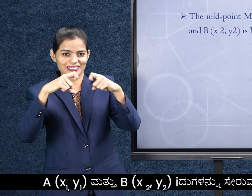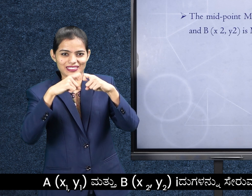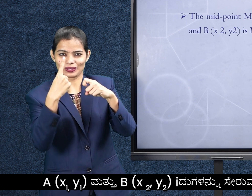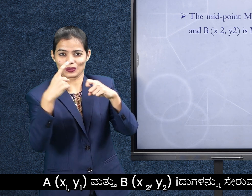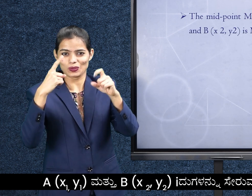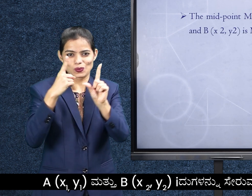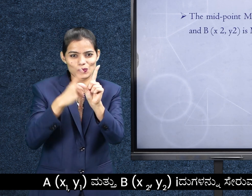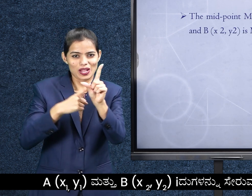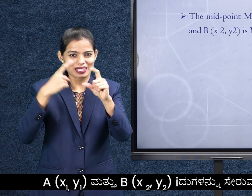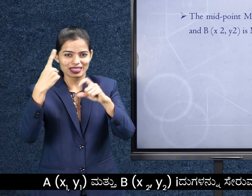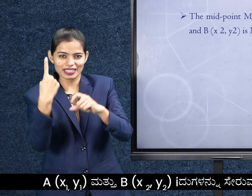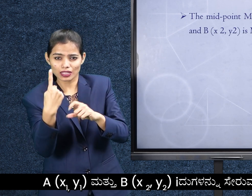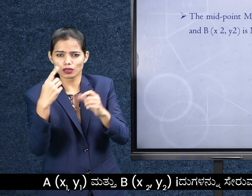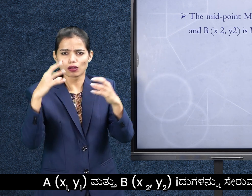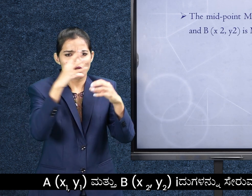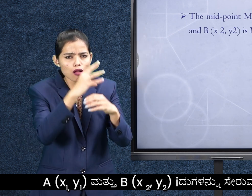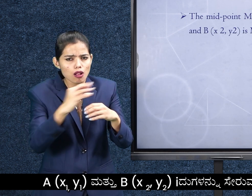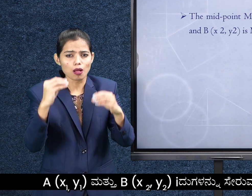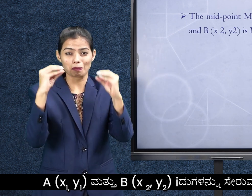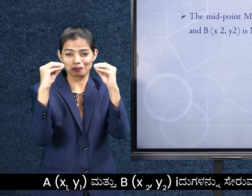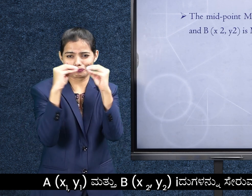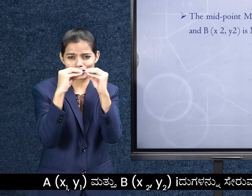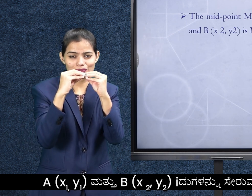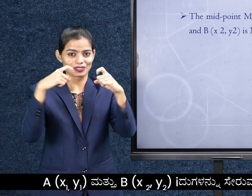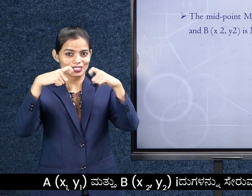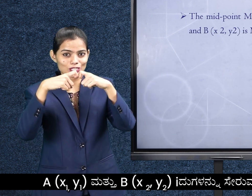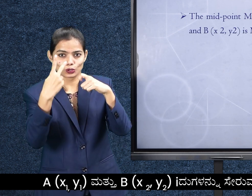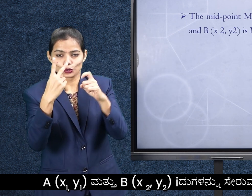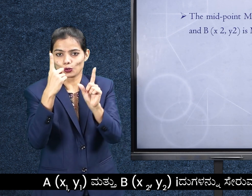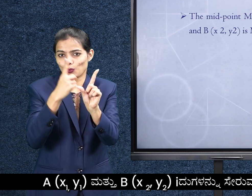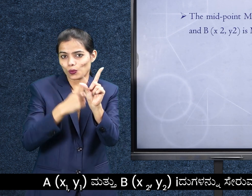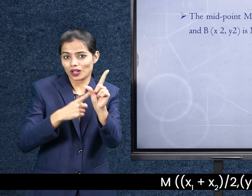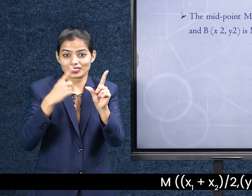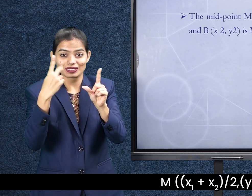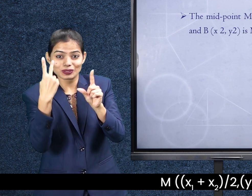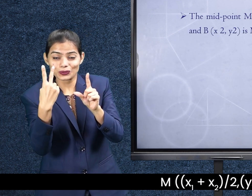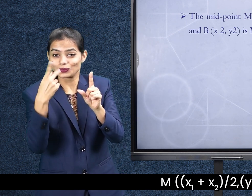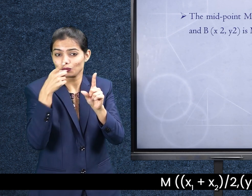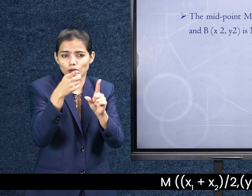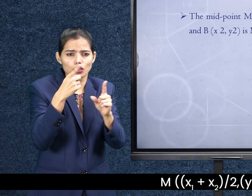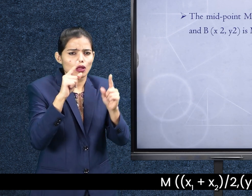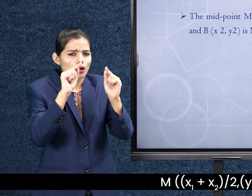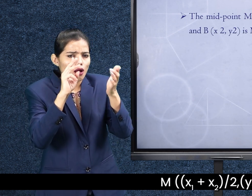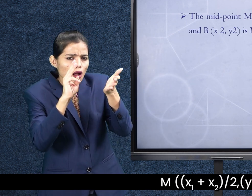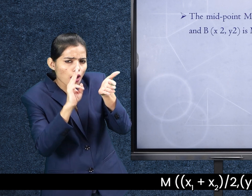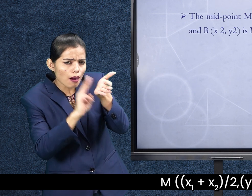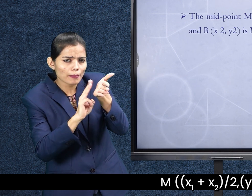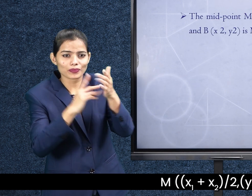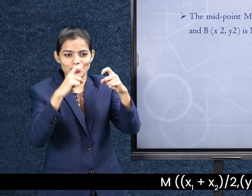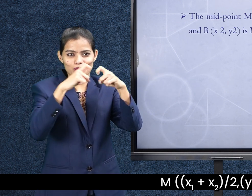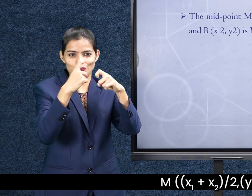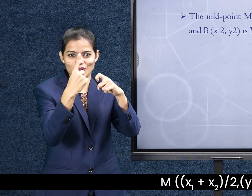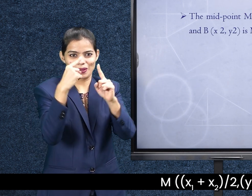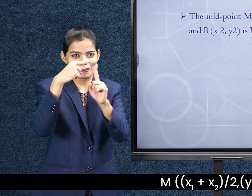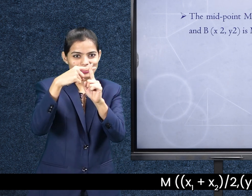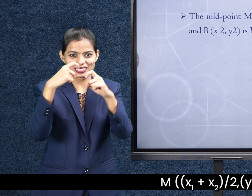y2 ಬಿಂದುಗಳನ್ನು ಸೇರಿಸುವ ರೇಖೆಯ ವಿಭಾಗದ ಮಧ್ಯಬಿಂದು M ಎಂಬುದು M of x1 +